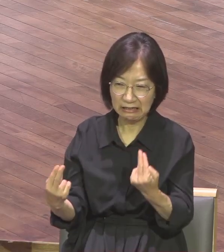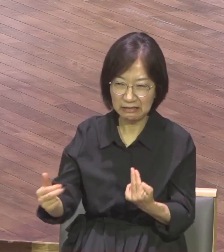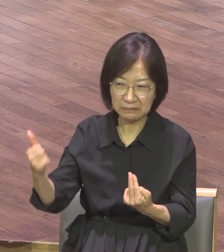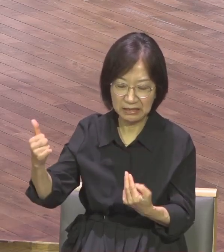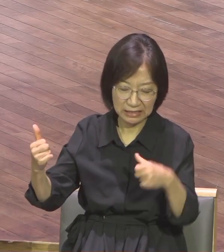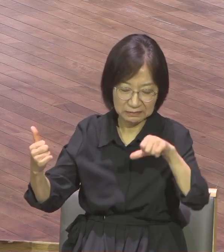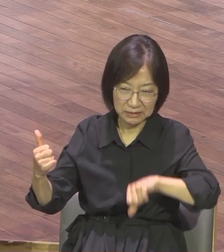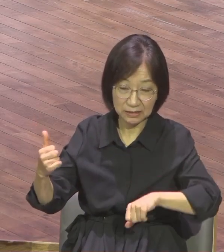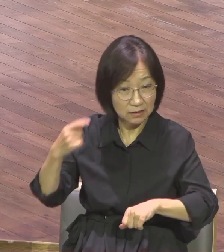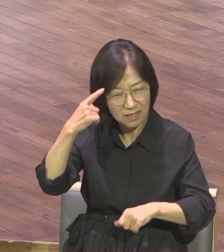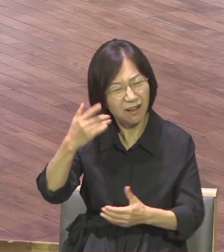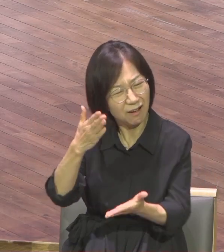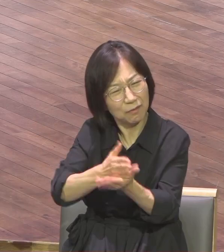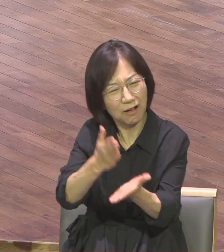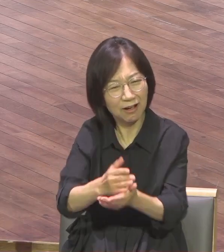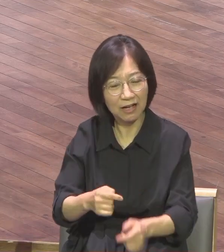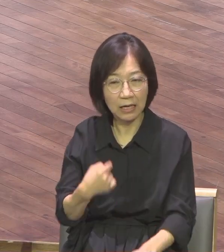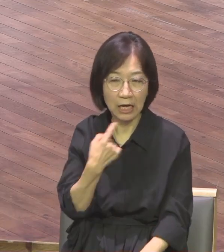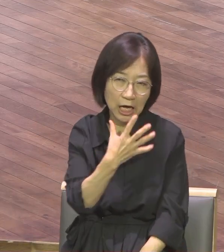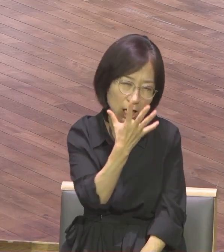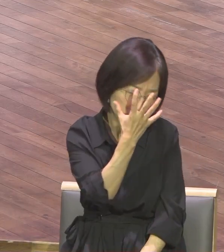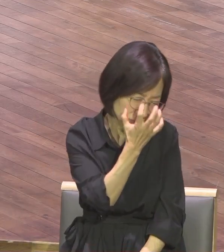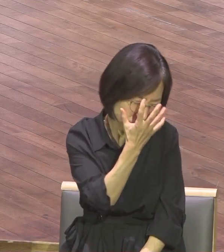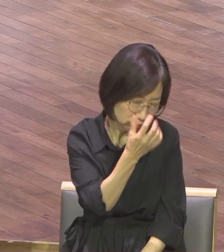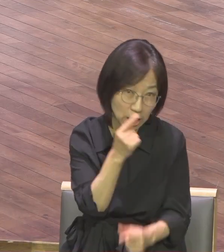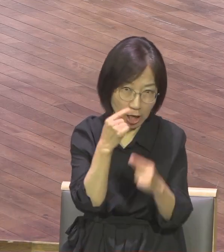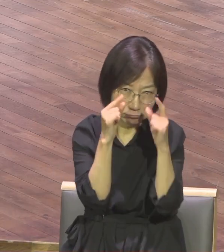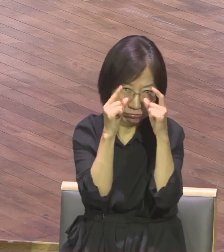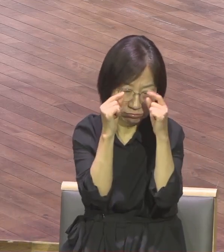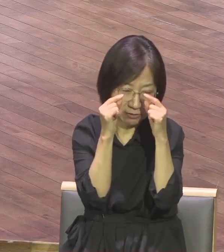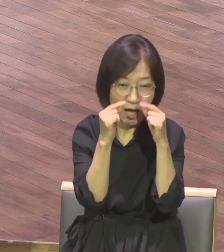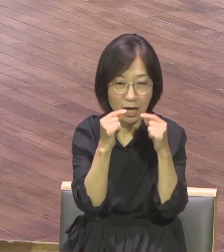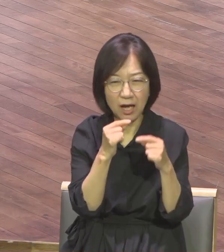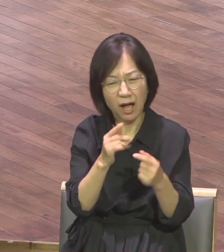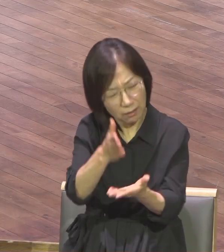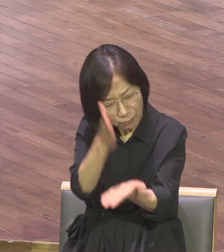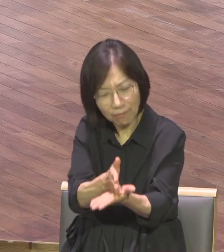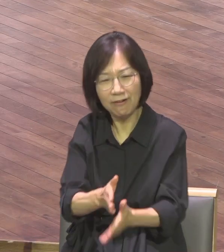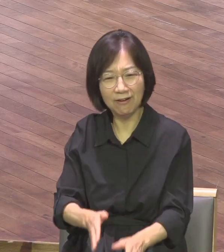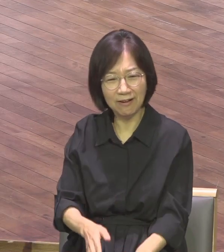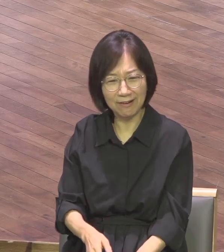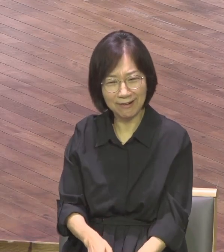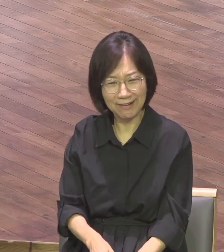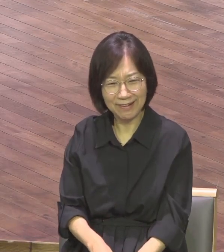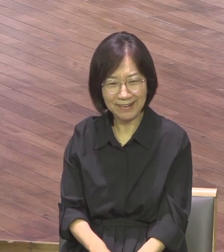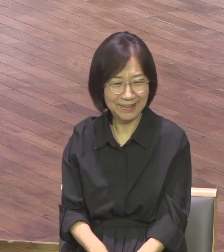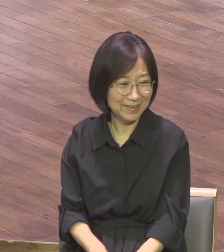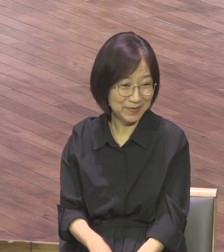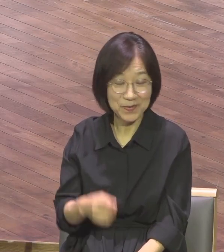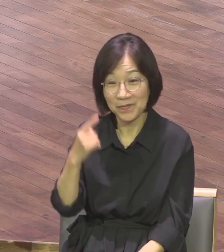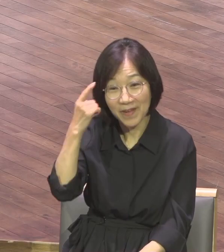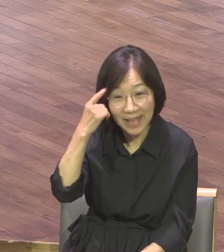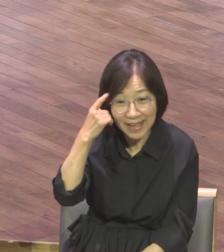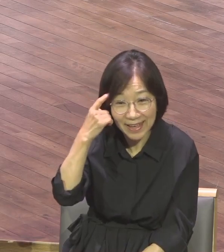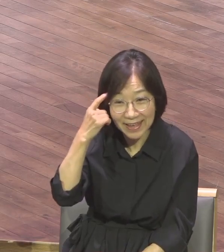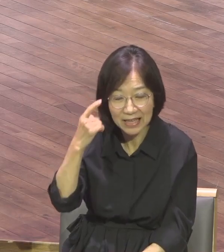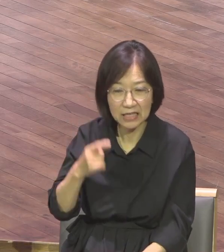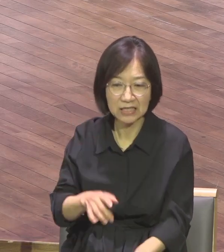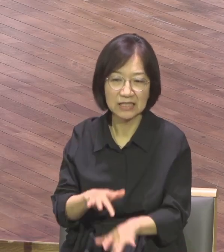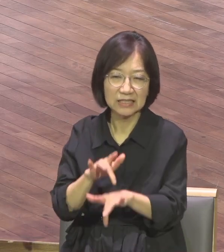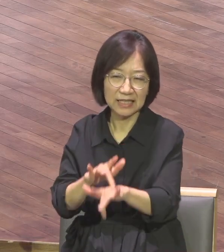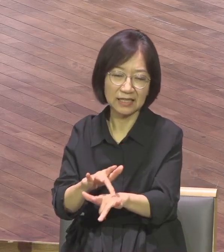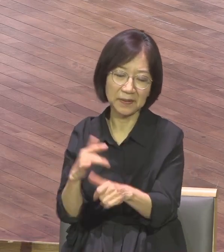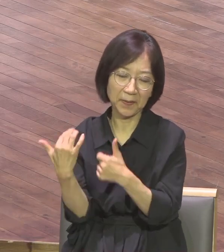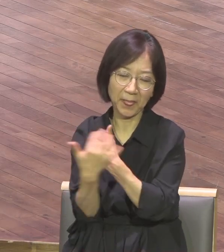찌들려 있습니까? 뭐 우울해가지고 우울증에 빠져 잠도 못 자고 뭐 스스로를 비하시입니까? 사단에게 다 속은 거라면